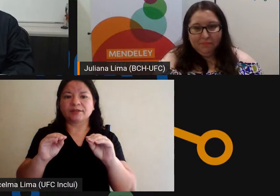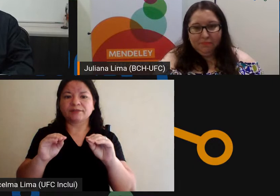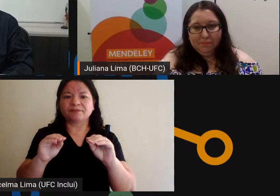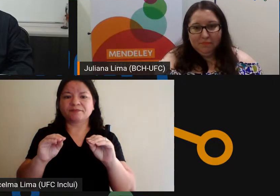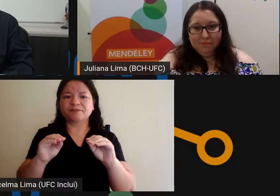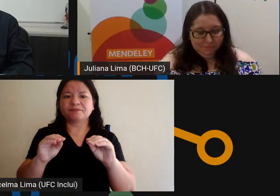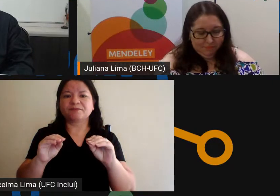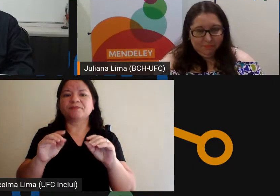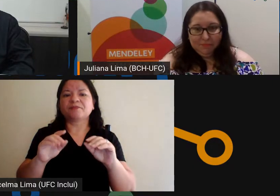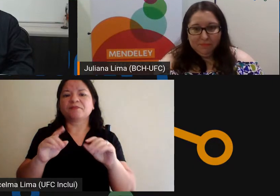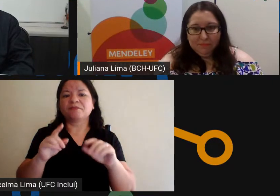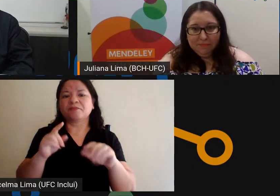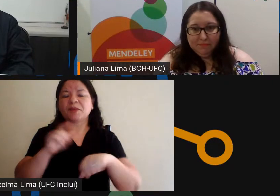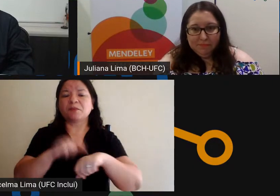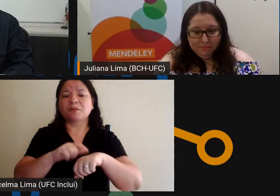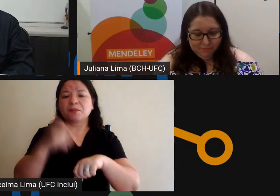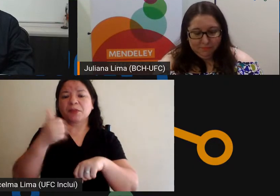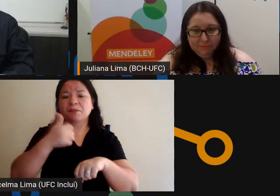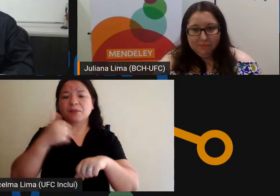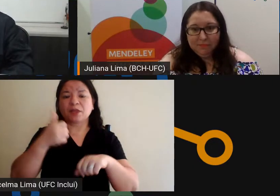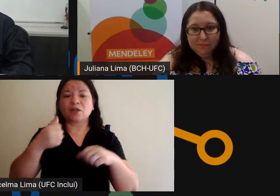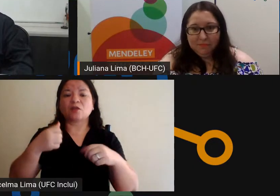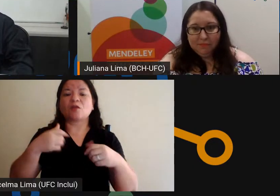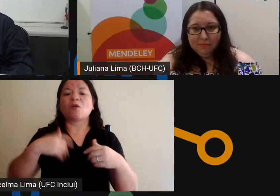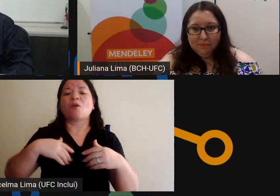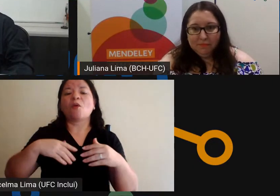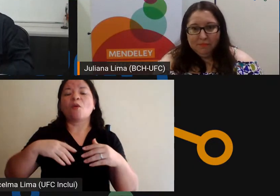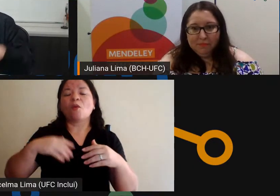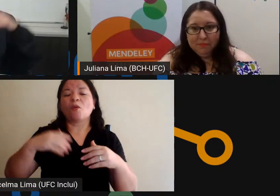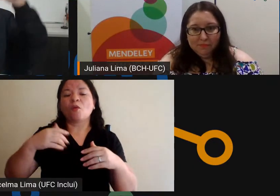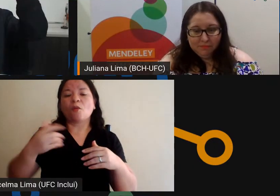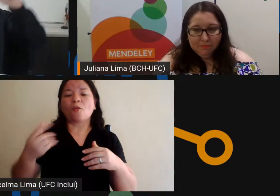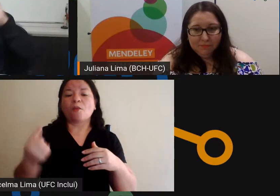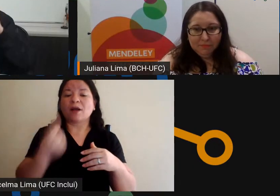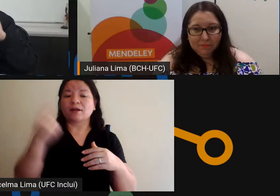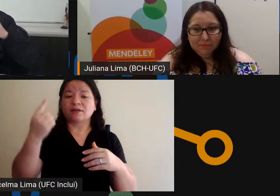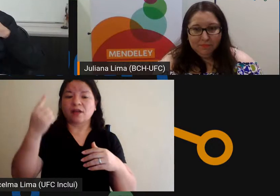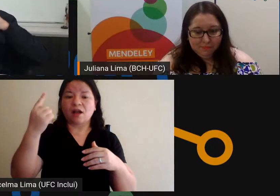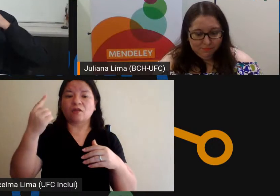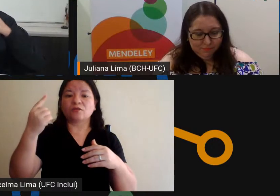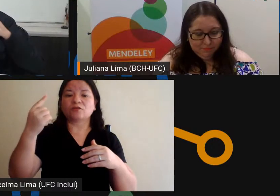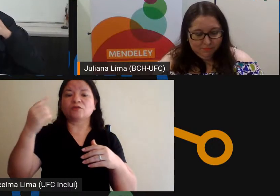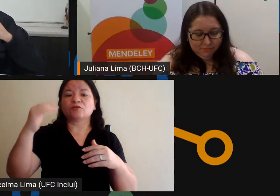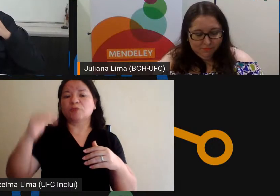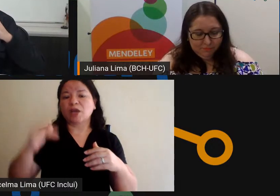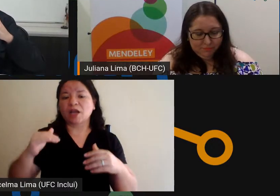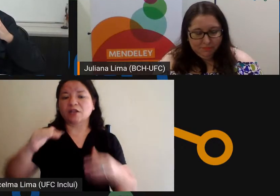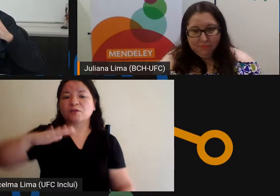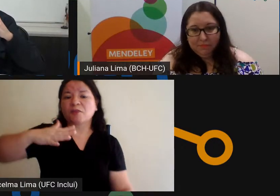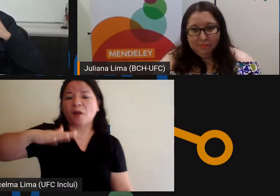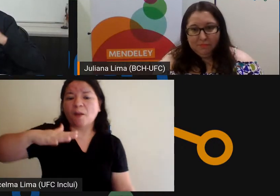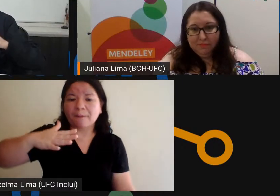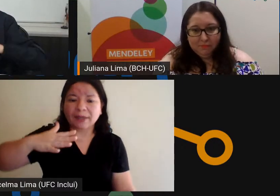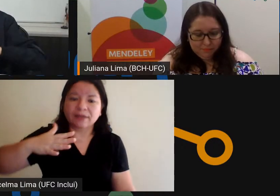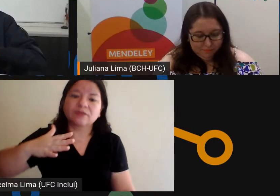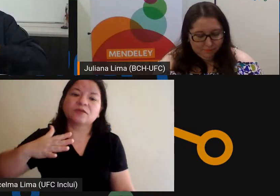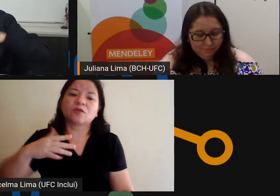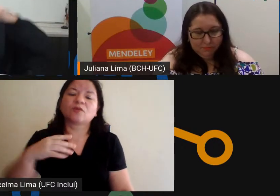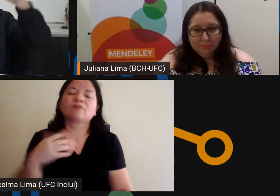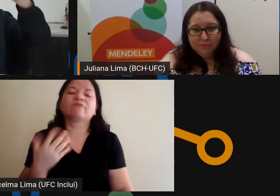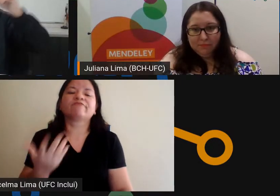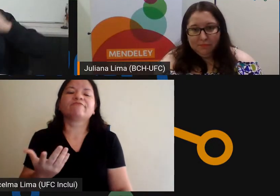impacto primeiro. Fator de impacto. Põe do mais alto para o mais baixo. Calcula a mediana, que é o ponto médio. O ponto médio.